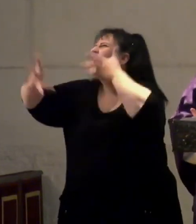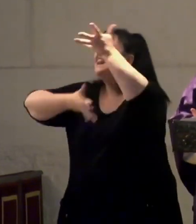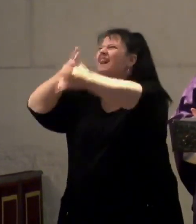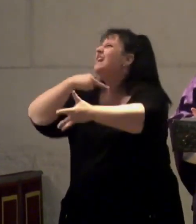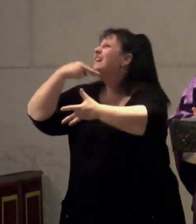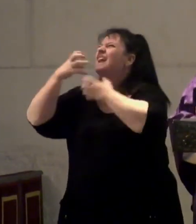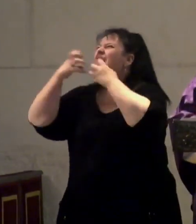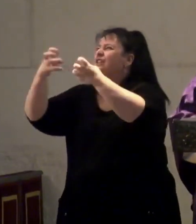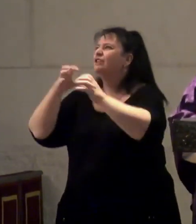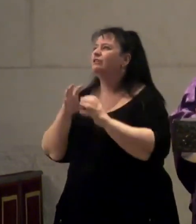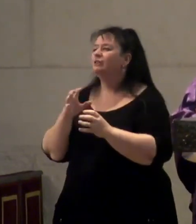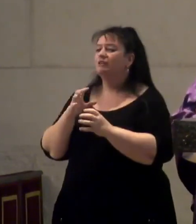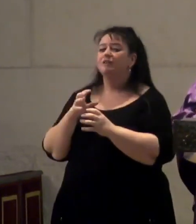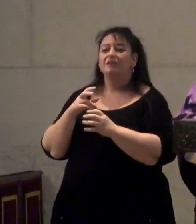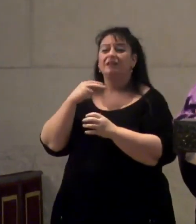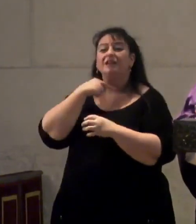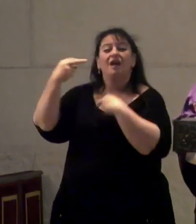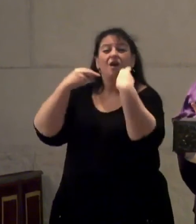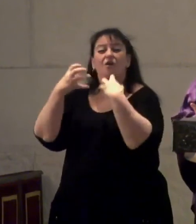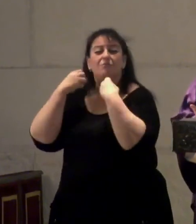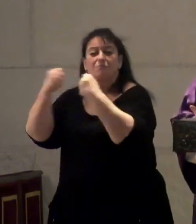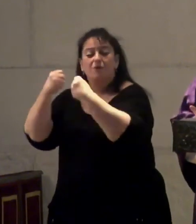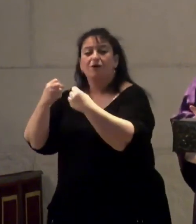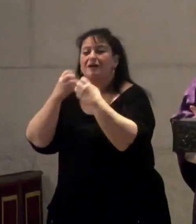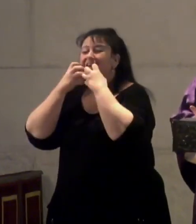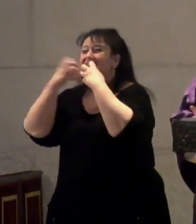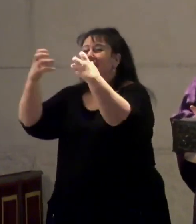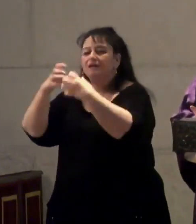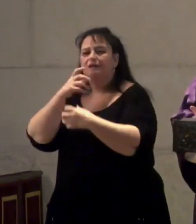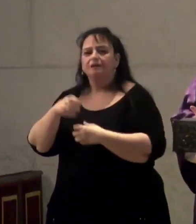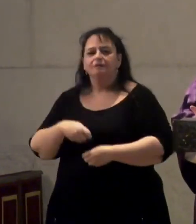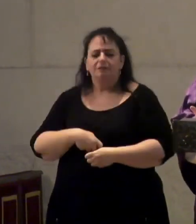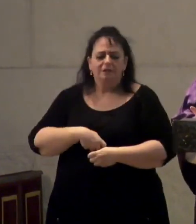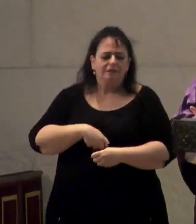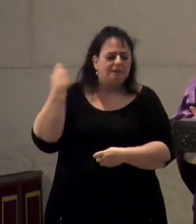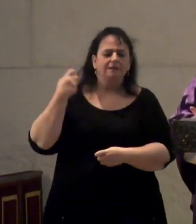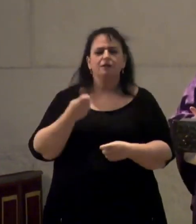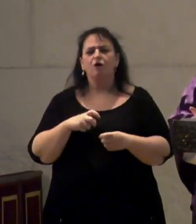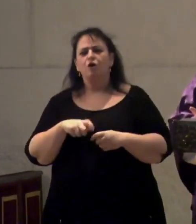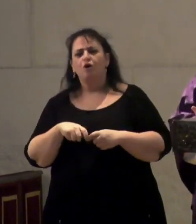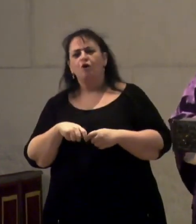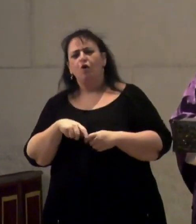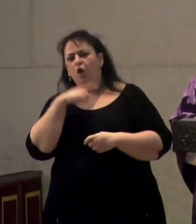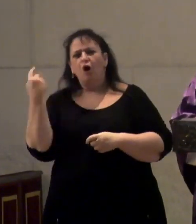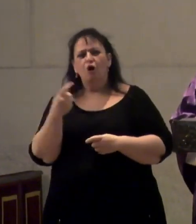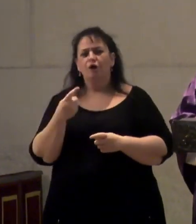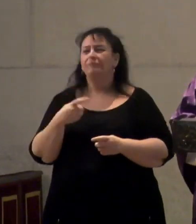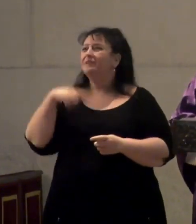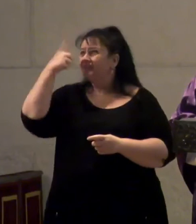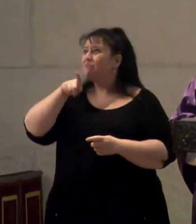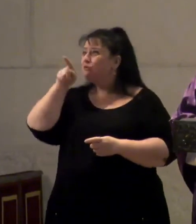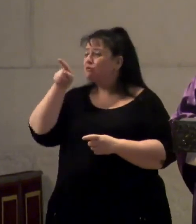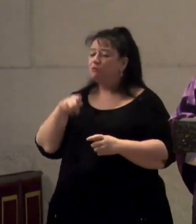gritamos porque habla nuestro desgarro, pero sabemos que tú eres el